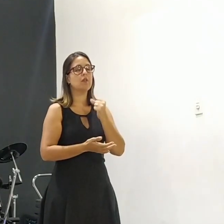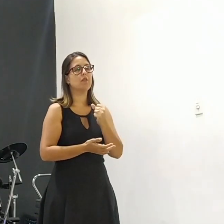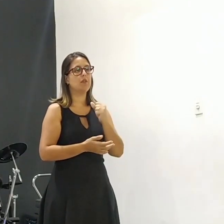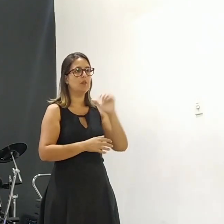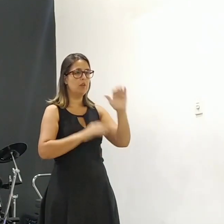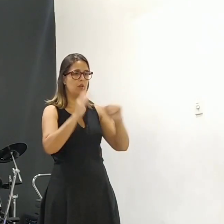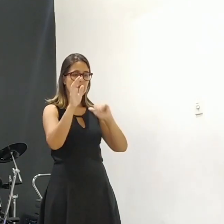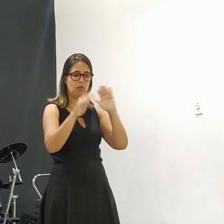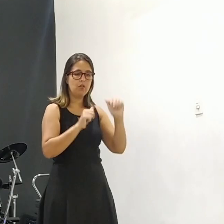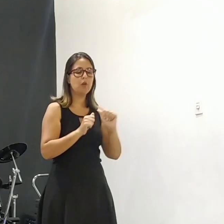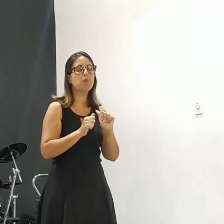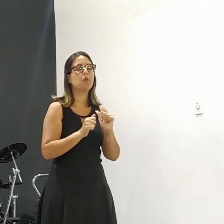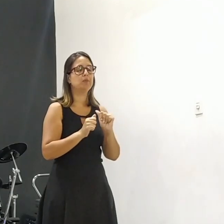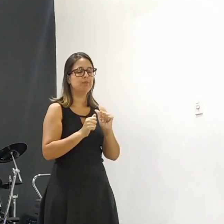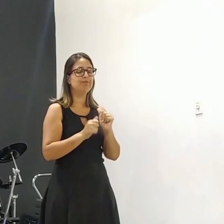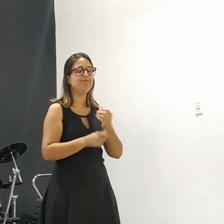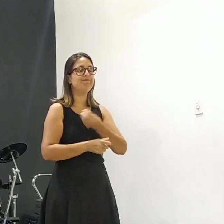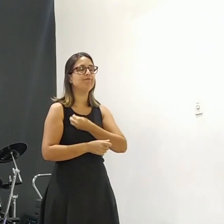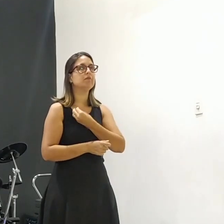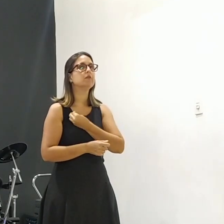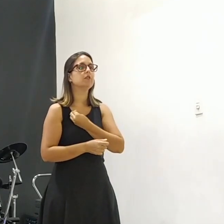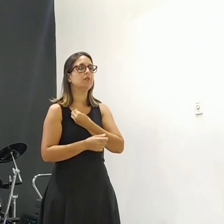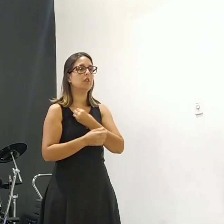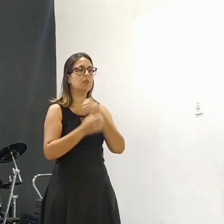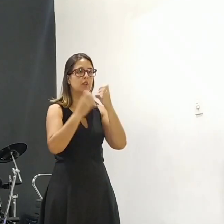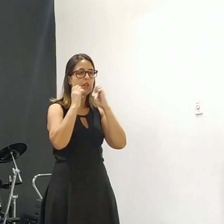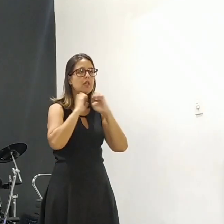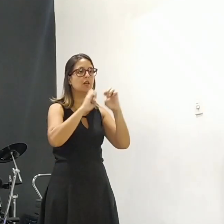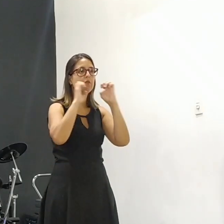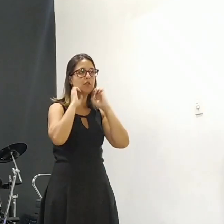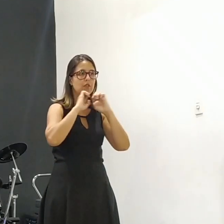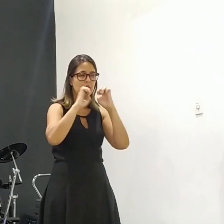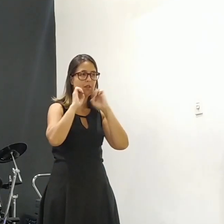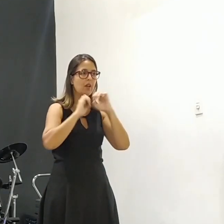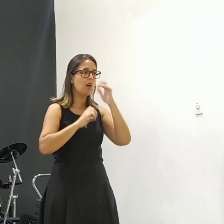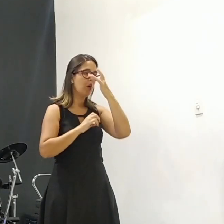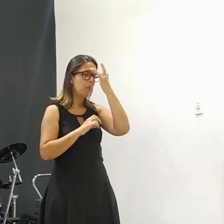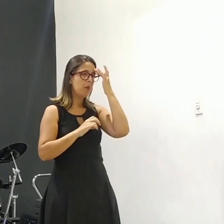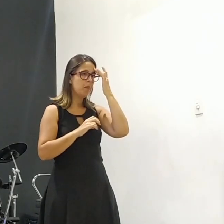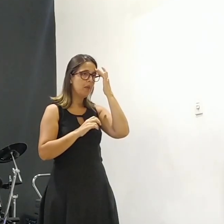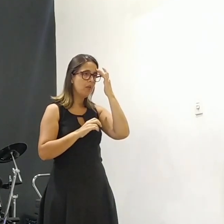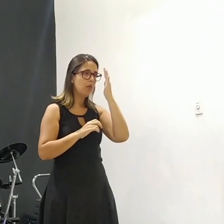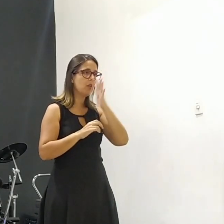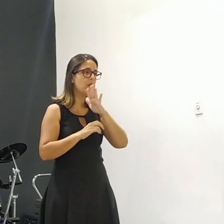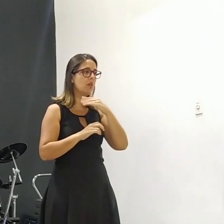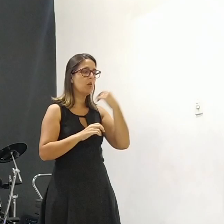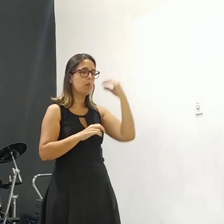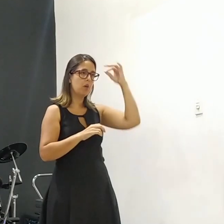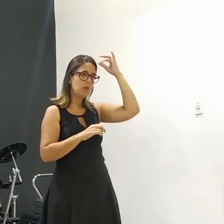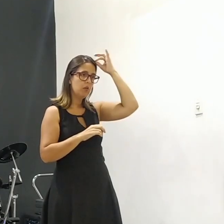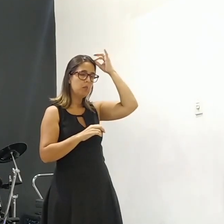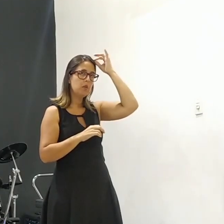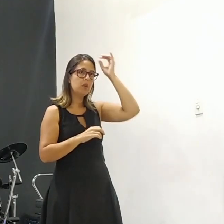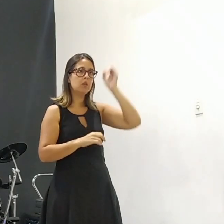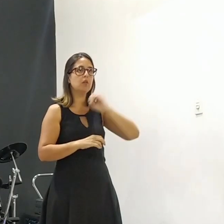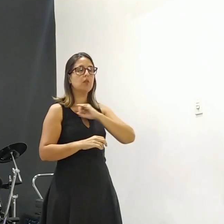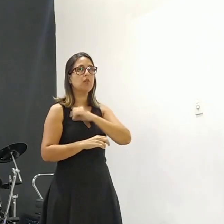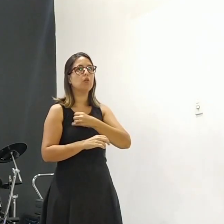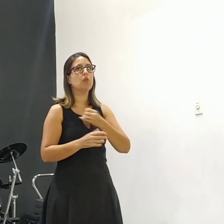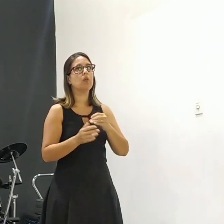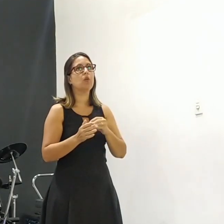para carregarmos essa vida e levarmos a vida para aqueles que estão mortos. João 14,